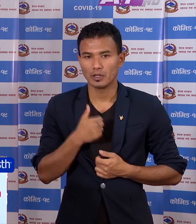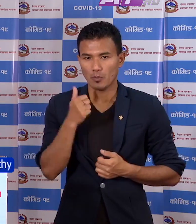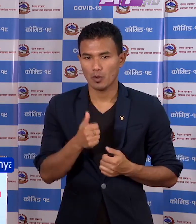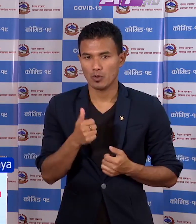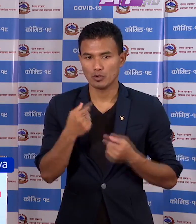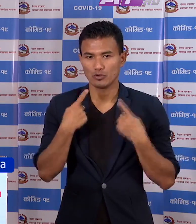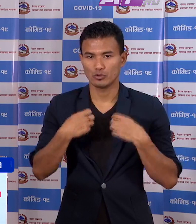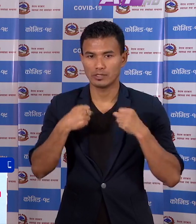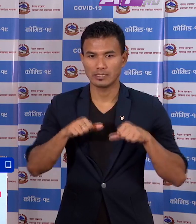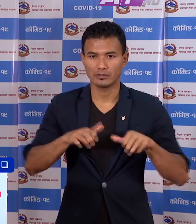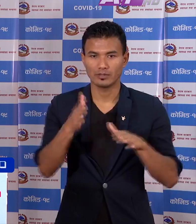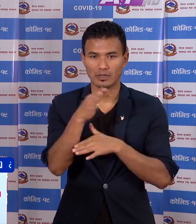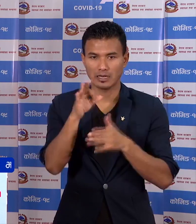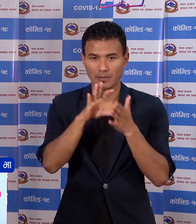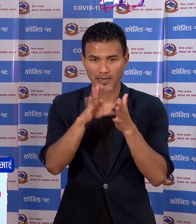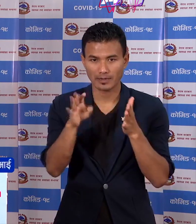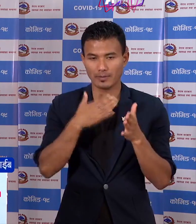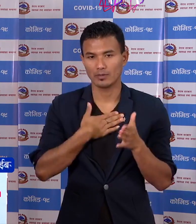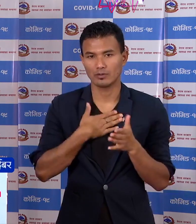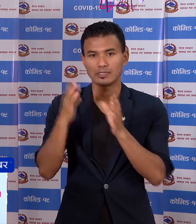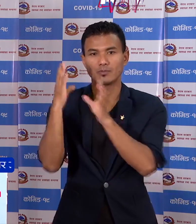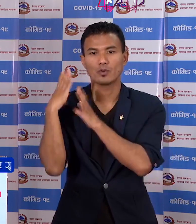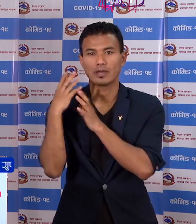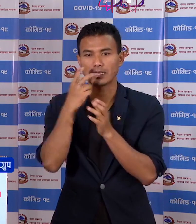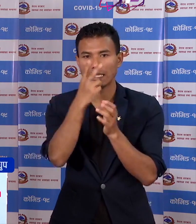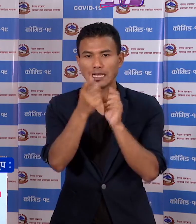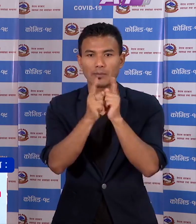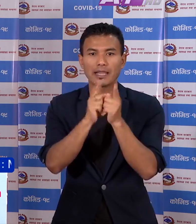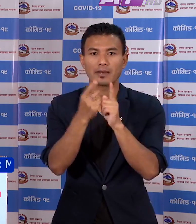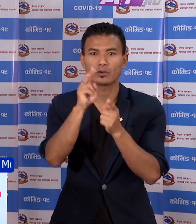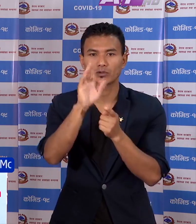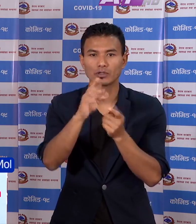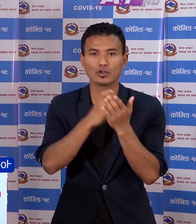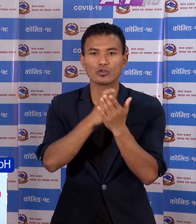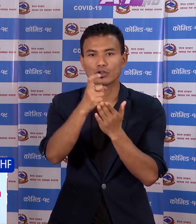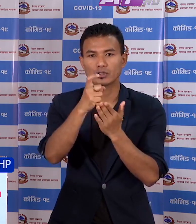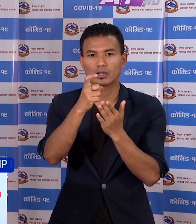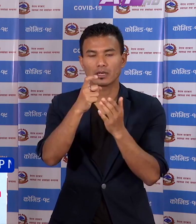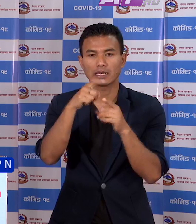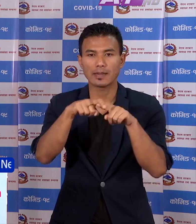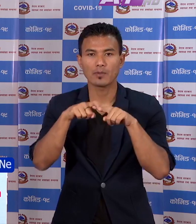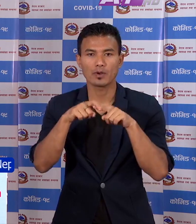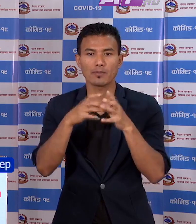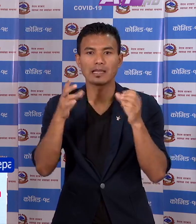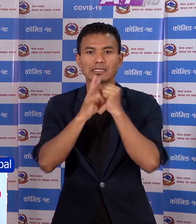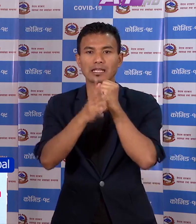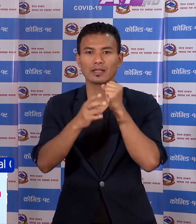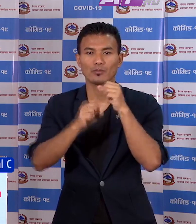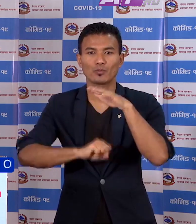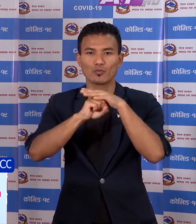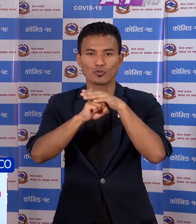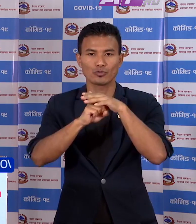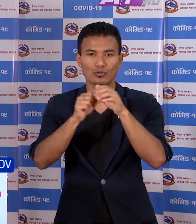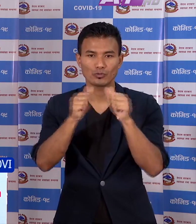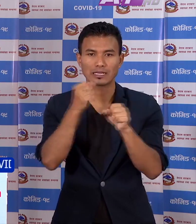स्वास्तित हा जनसंके मंत्राले बाट मेरो जिम्मी वारी हेर फेर भहे को सा मगुर्श तर्था नीमन माँ साखार को परमुख को रूप मां